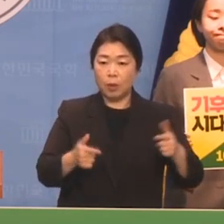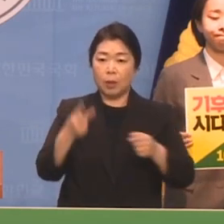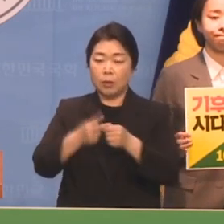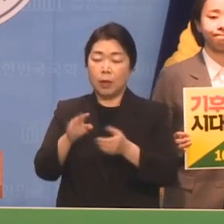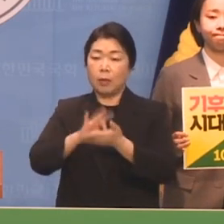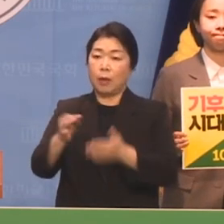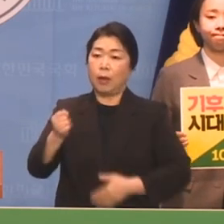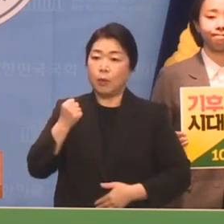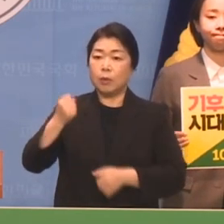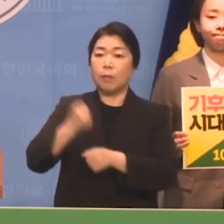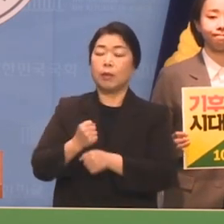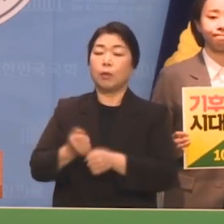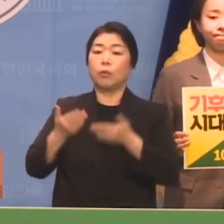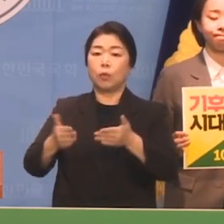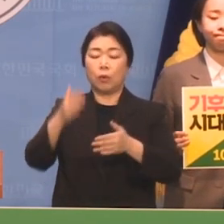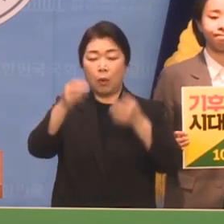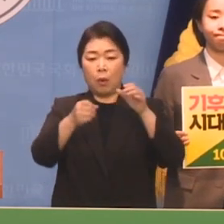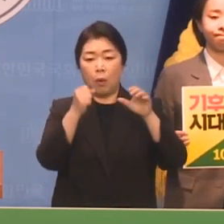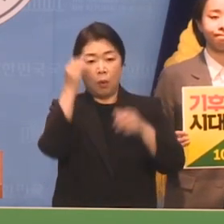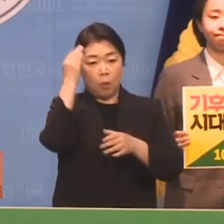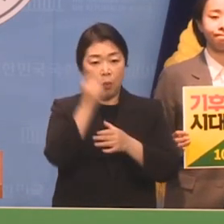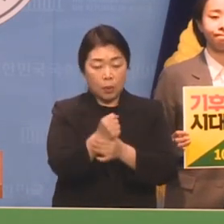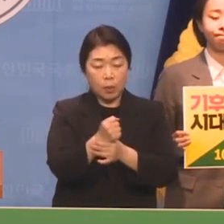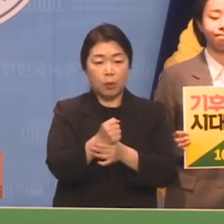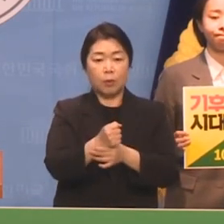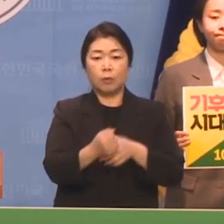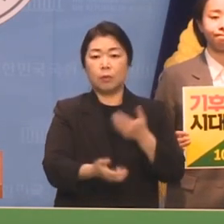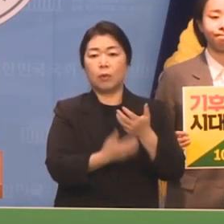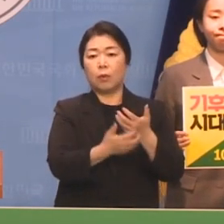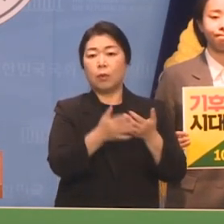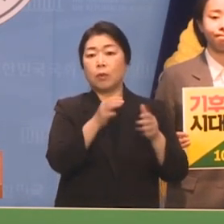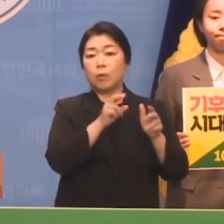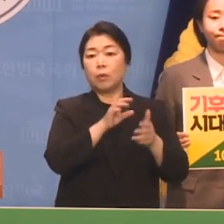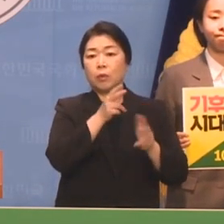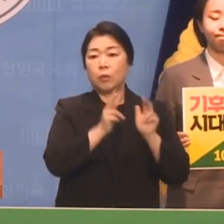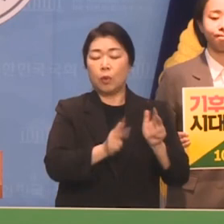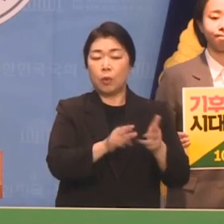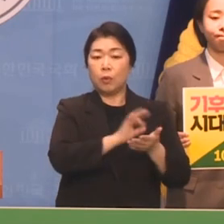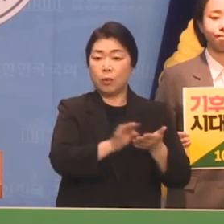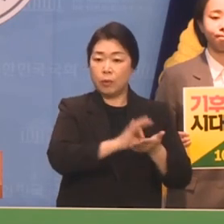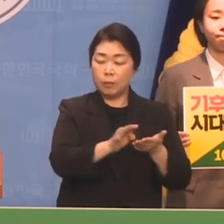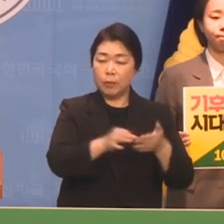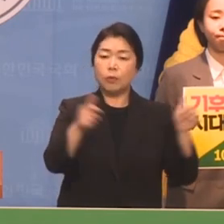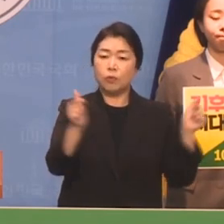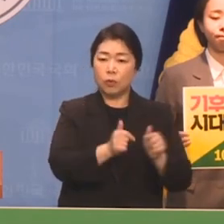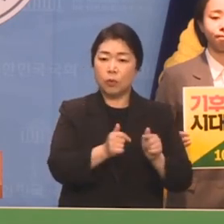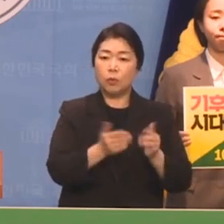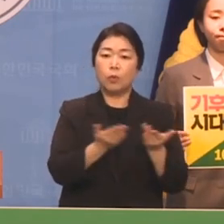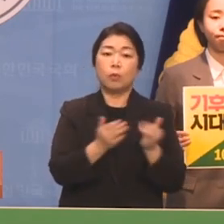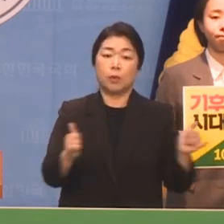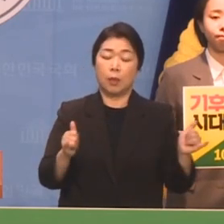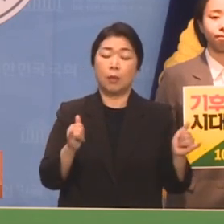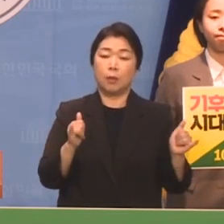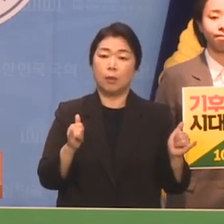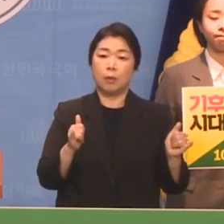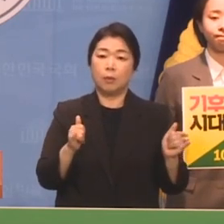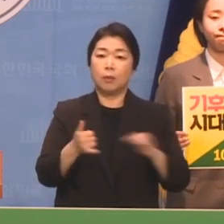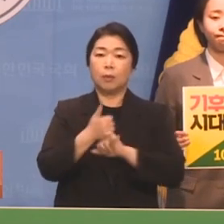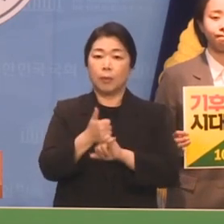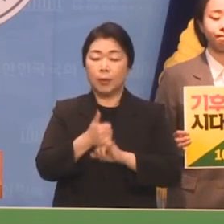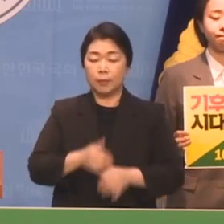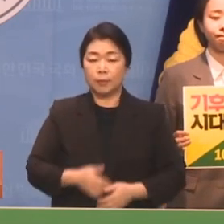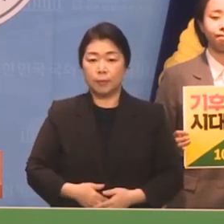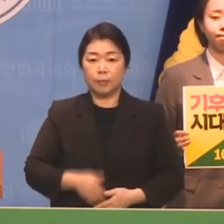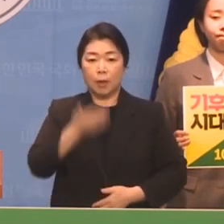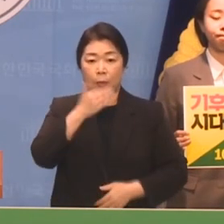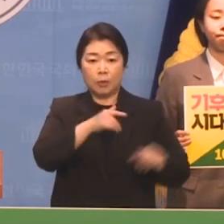재생에너지를 생산하고 화석연료 사용을 줄이는 노동자가 될 겁니다. 먹거리도 친환경으로